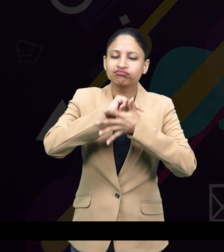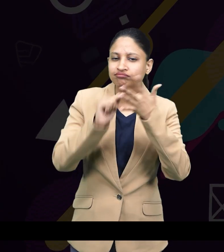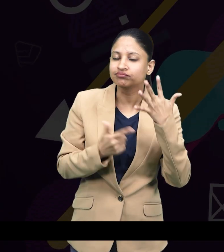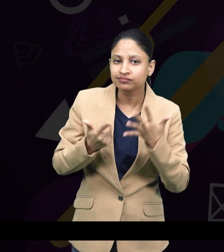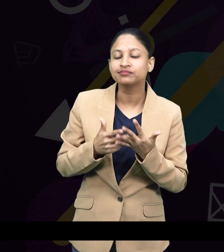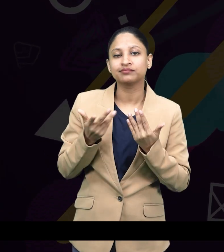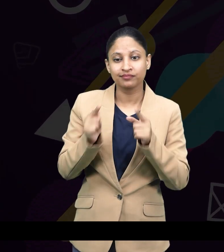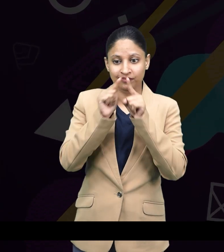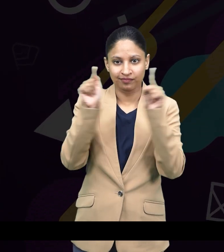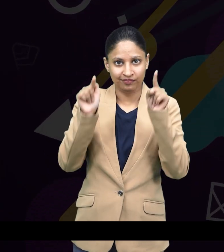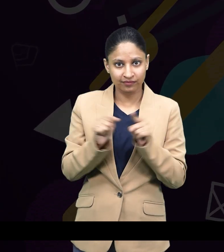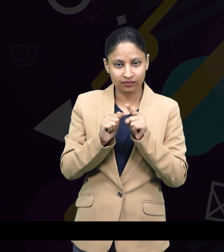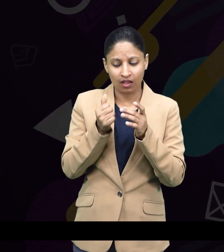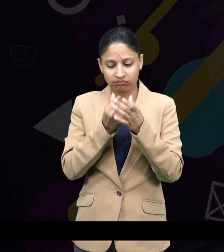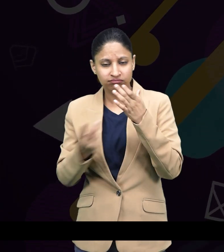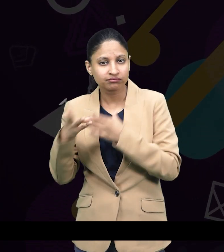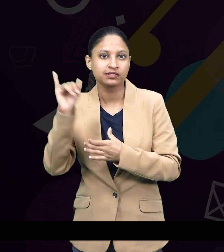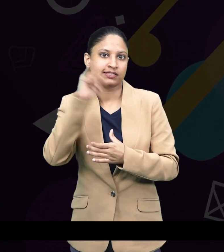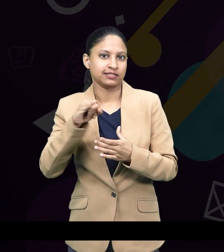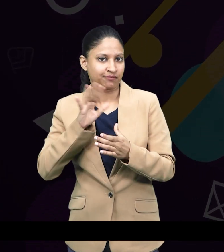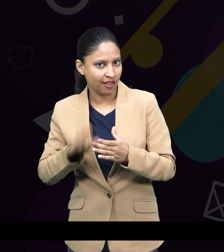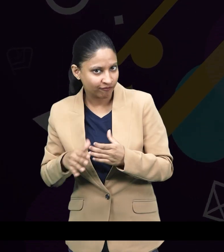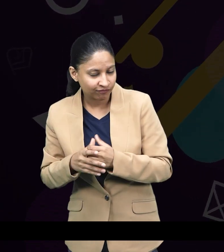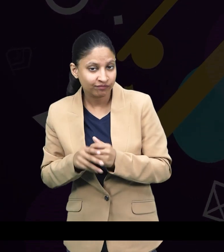इसमें होते हैं 6 फलक,